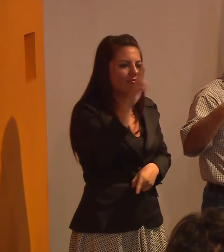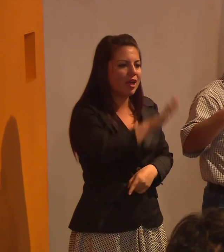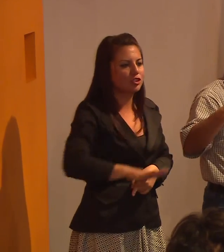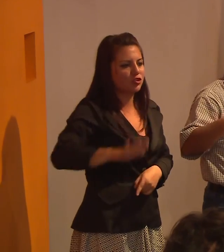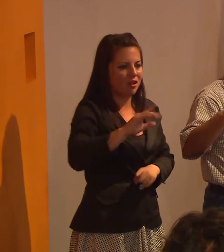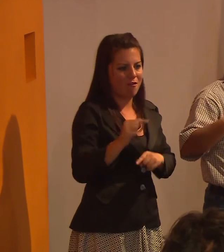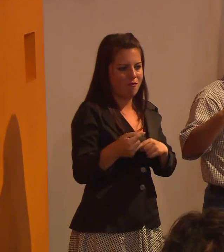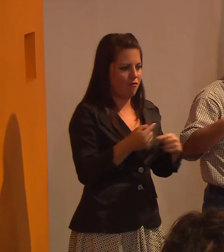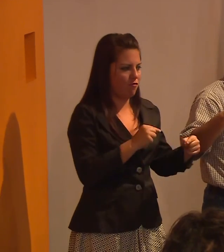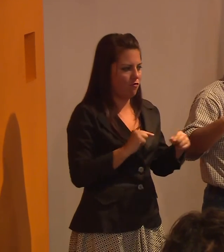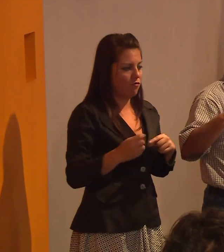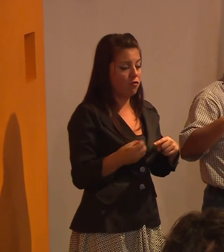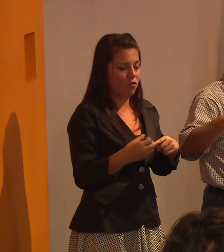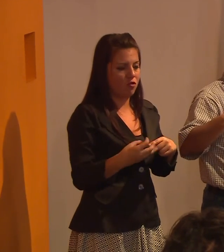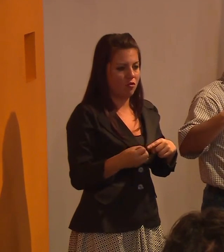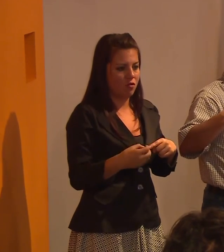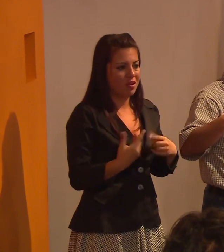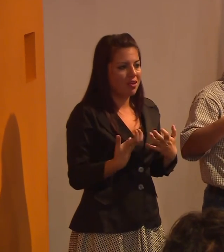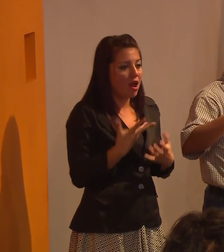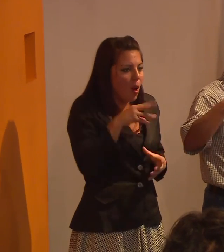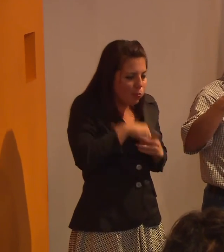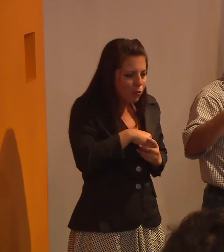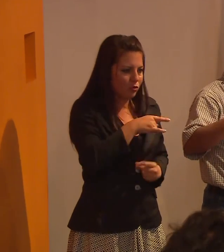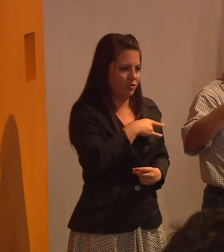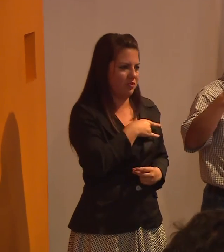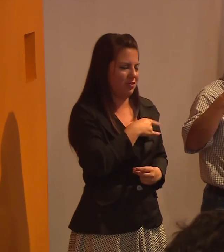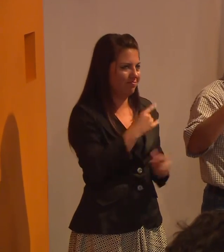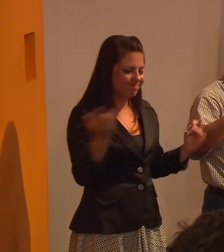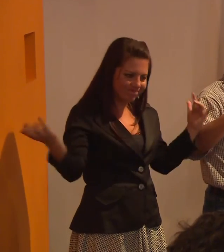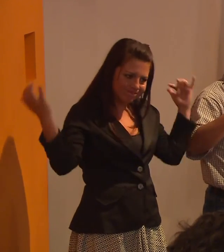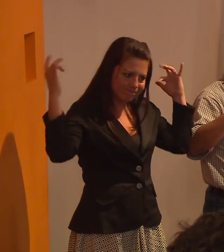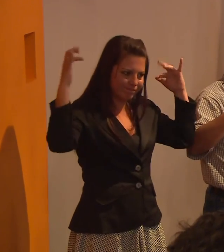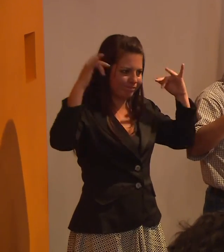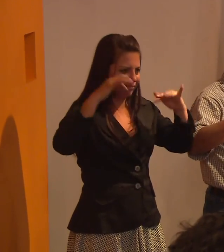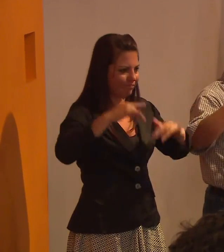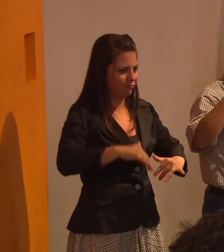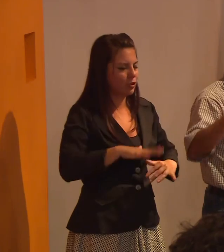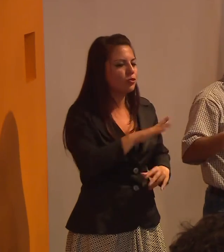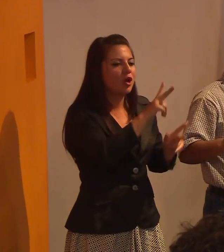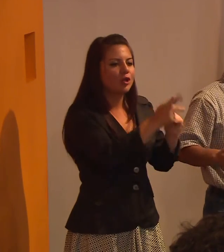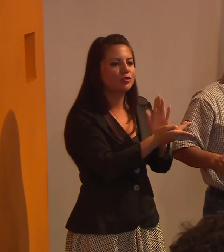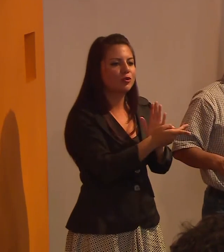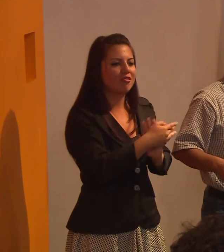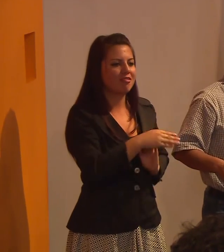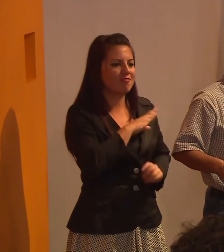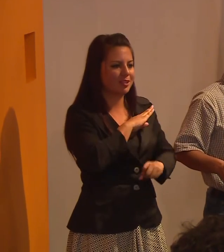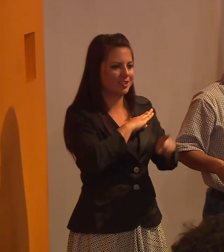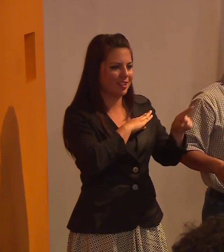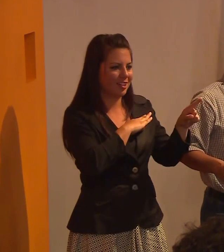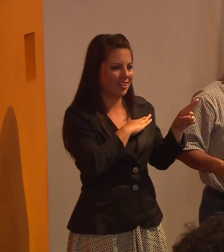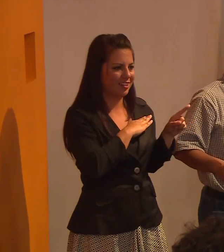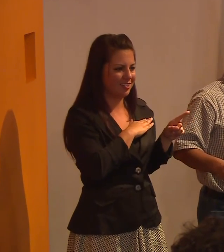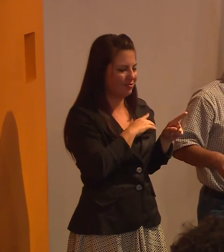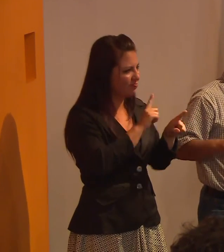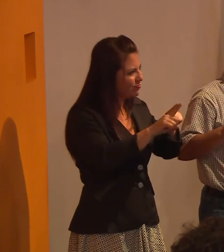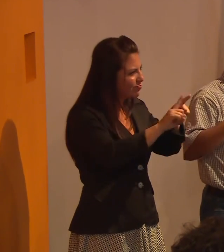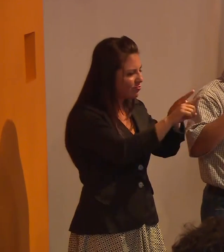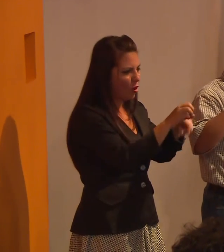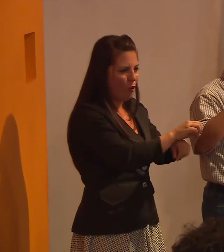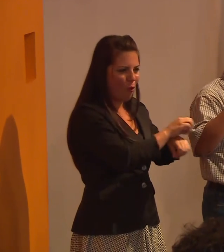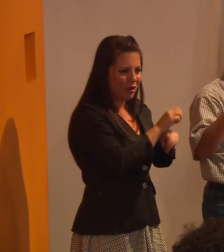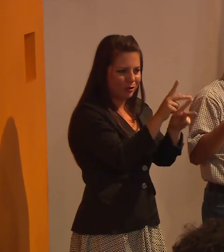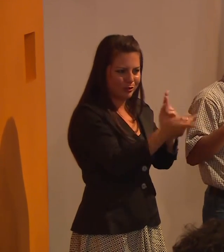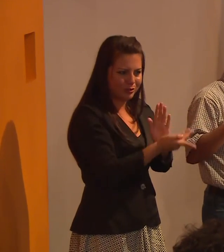que se realice en la universidad. Son las redes de estudiantes de secundaria, distintas organizaciones estudiantiles,